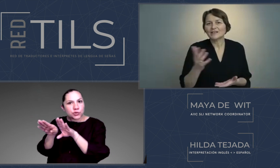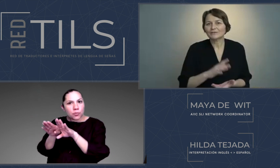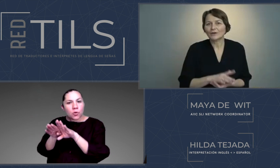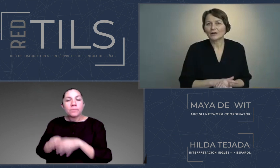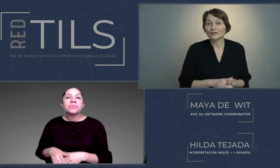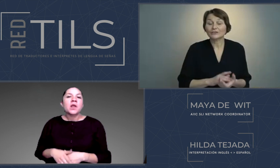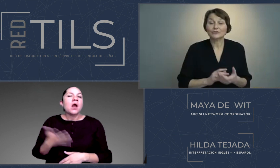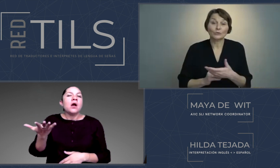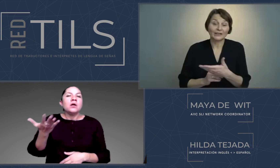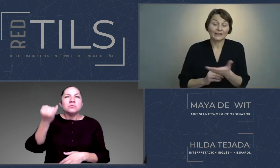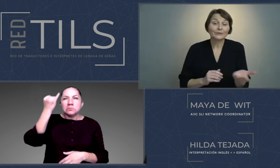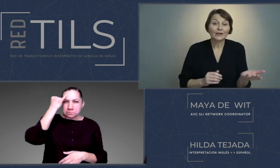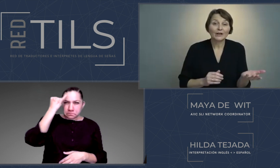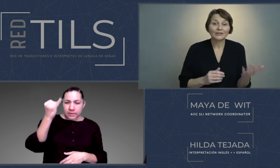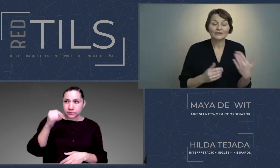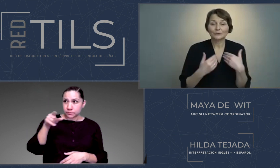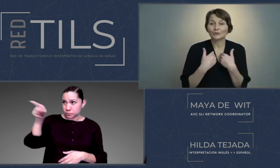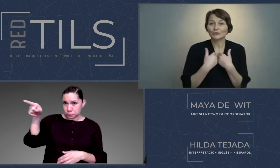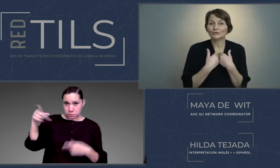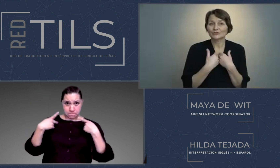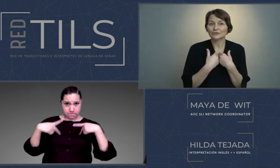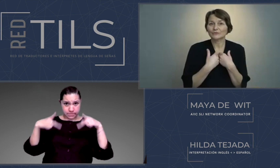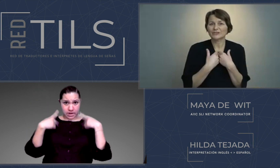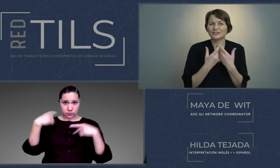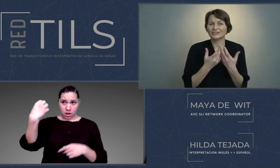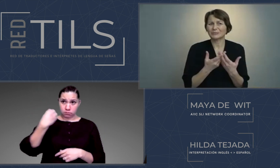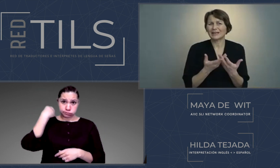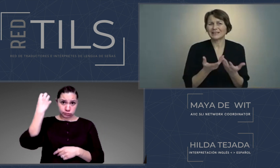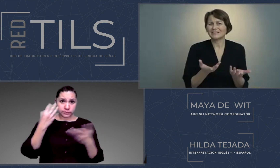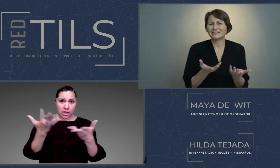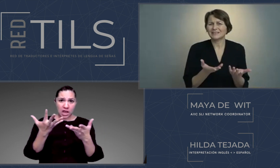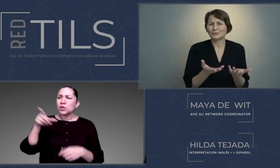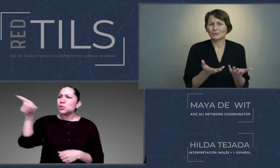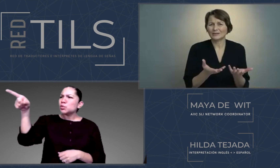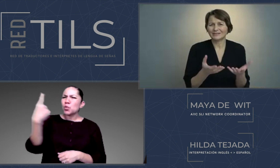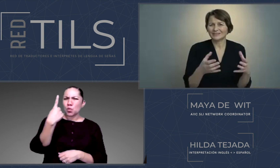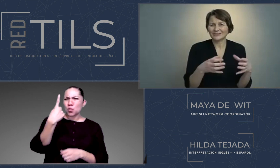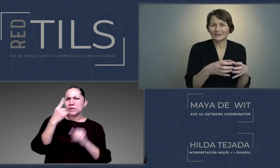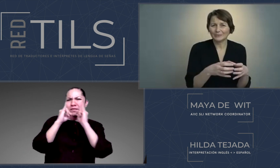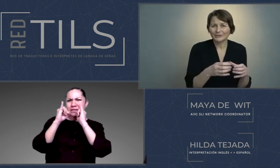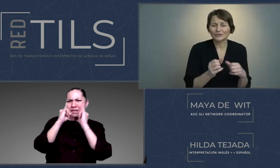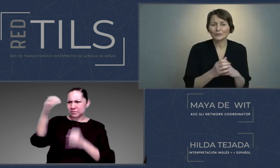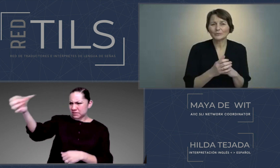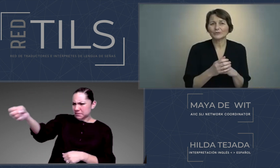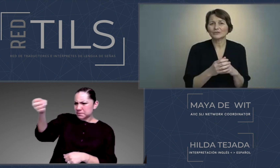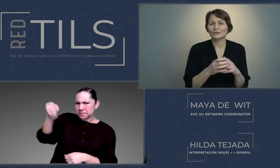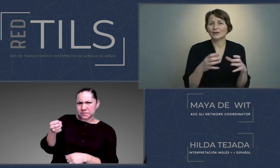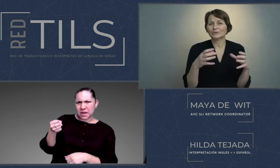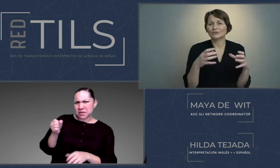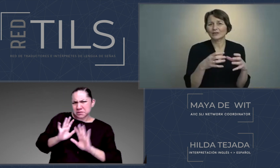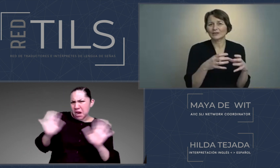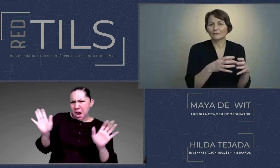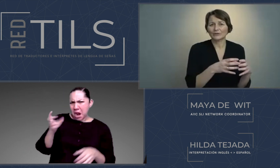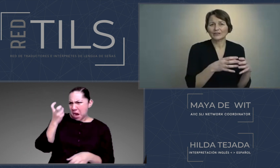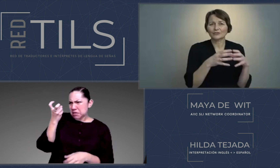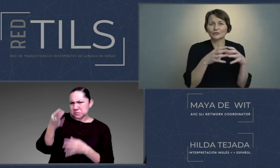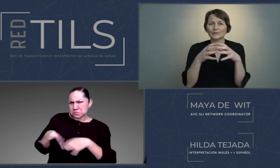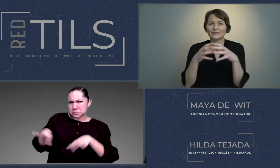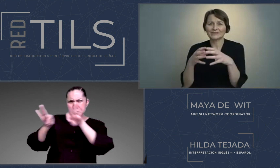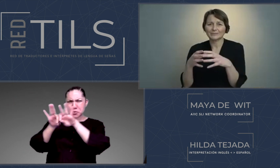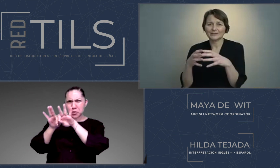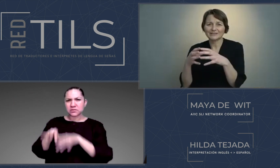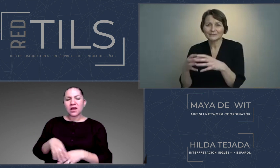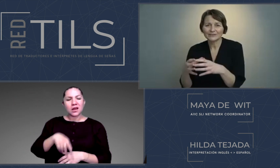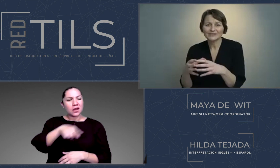al intérprete ahí a dar servicio y, y no tomar en cuenta al sordo o al